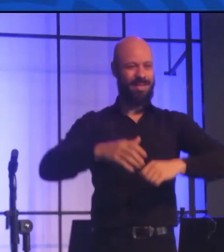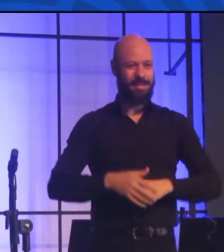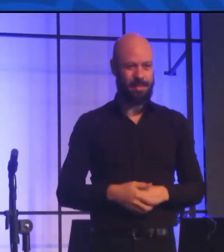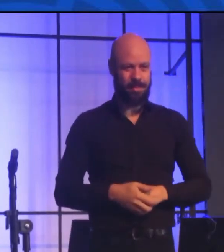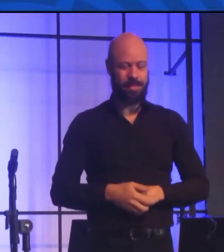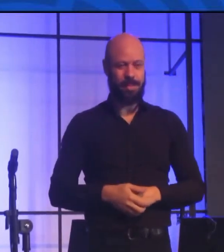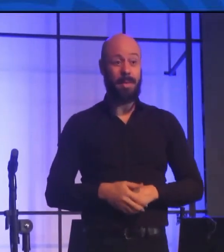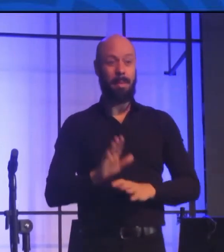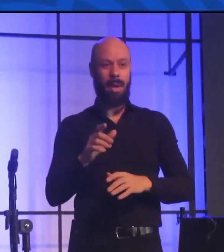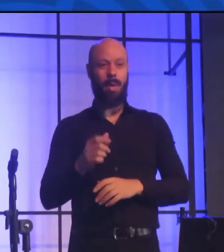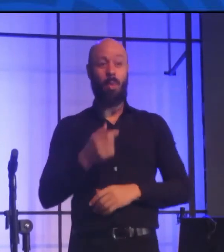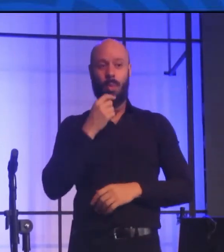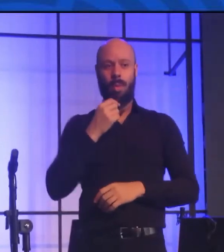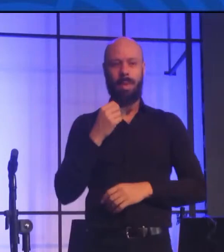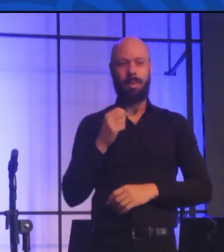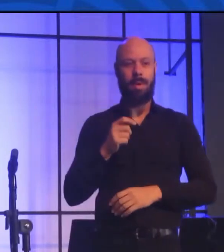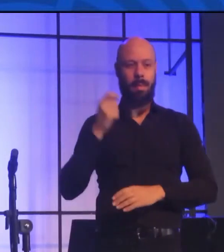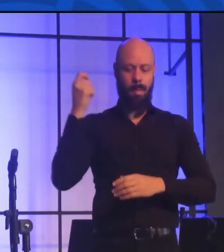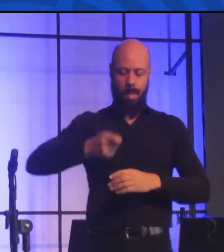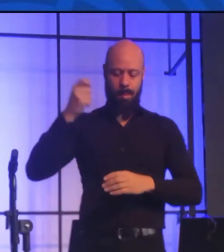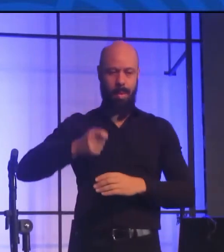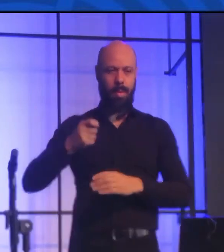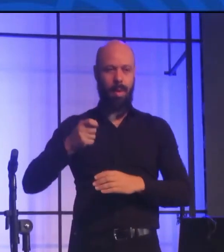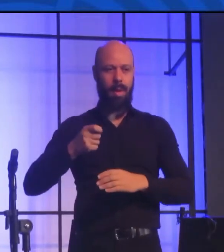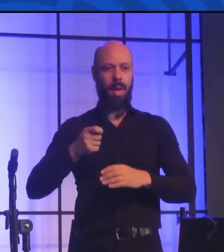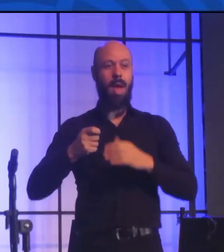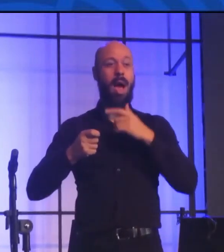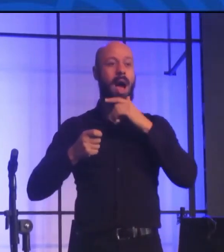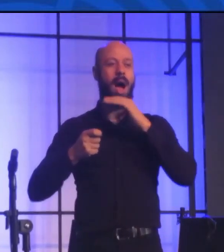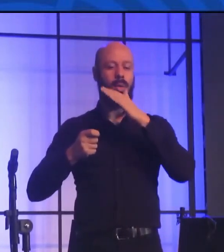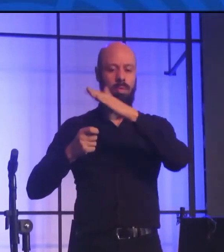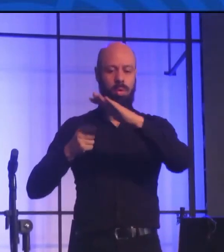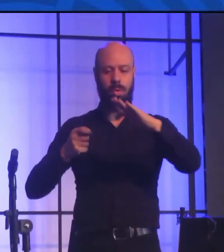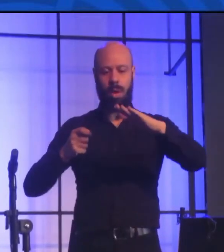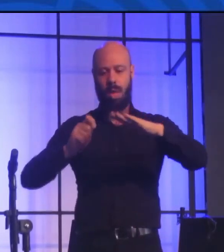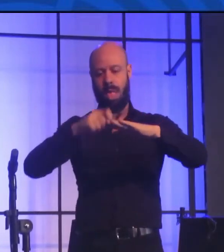vou fazer? O machado era emprestado.